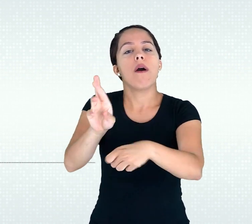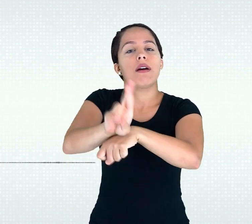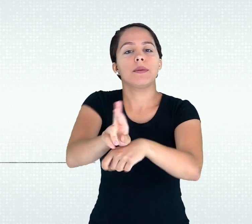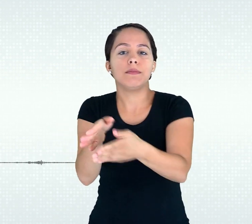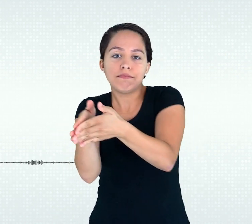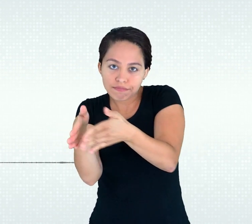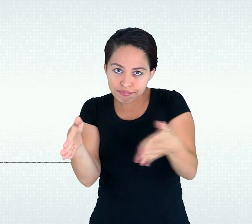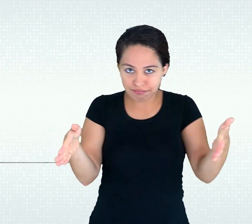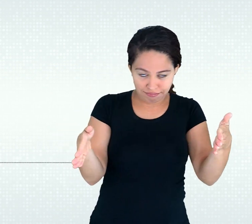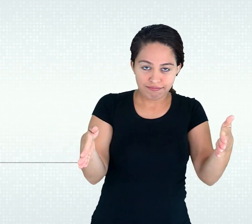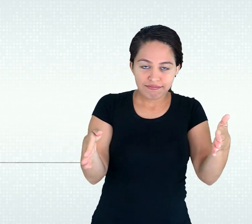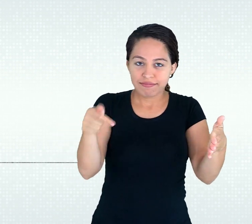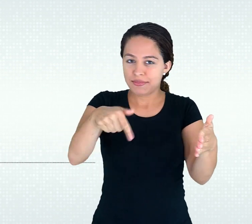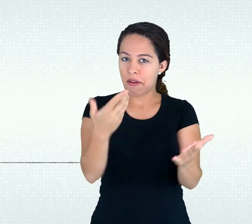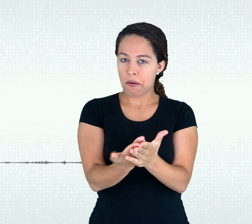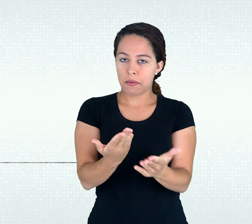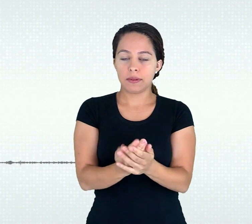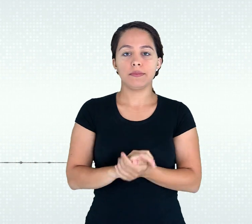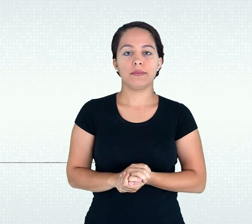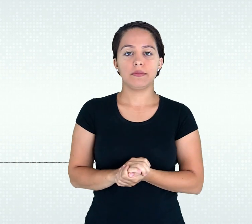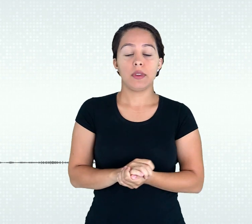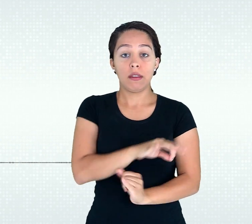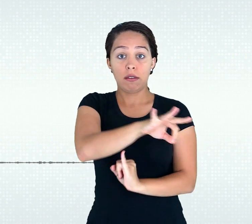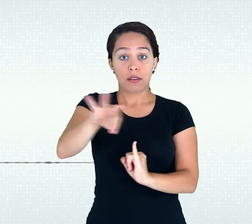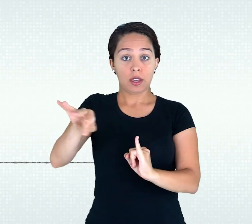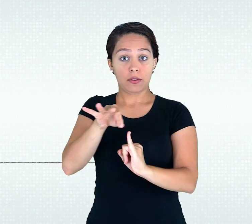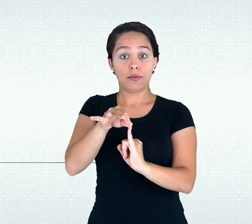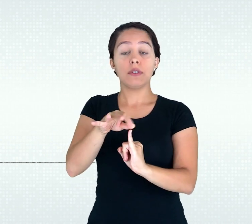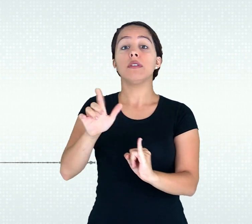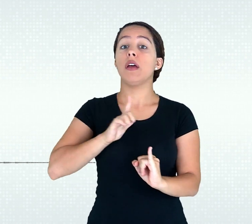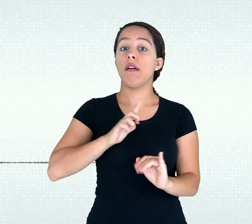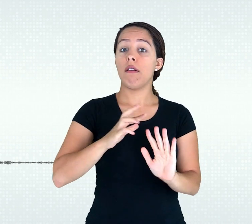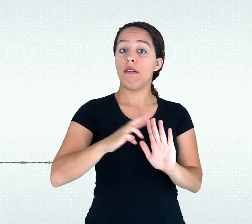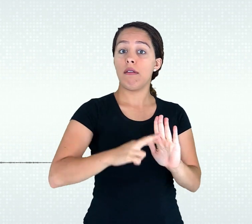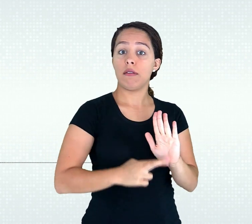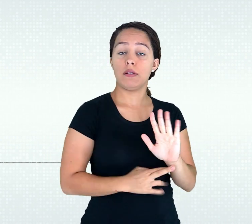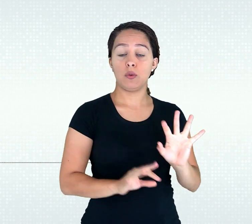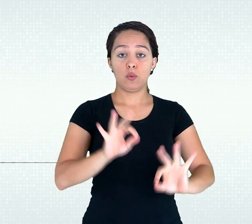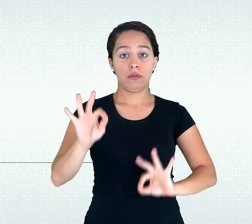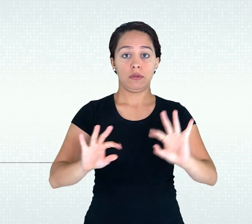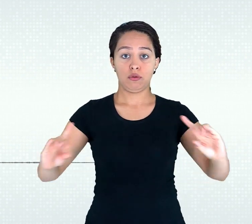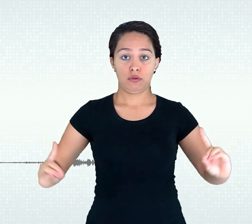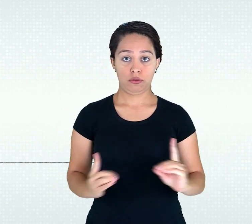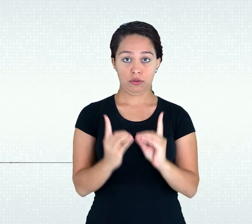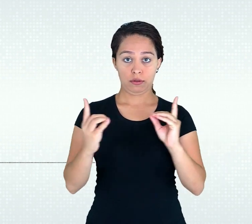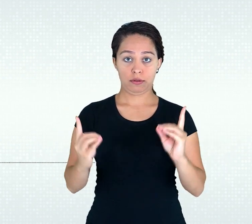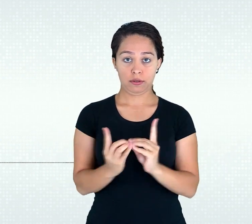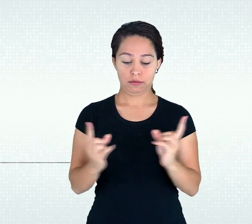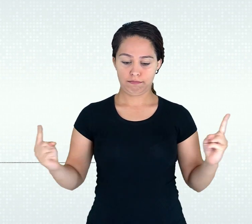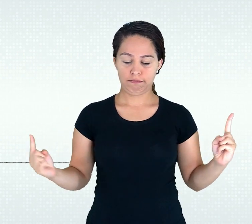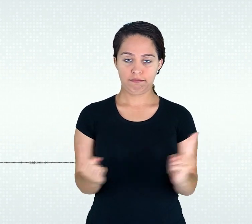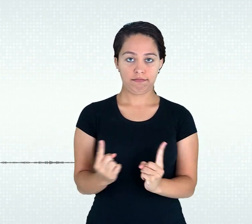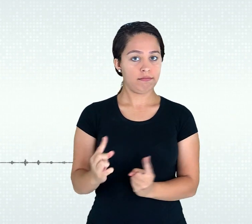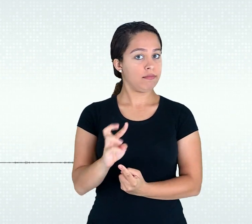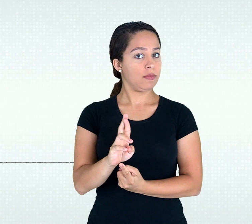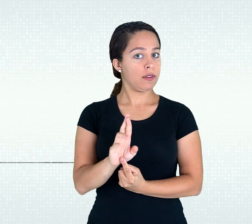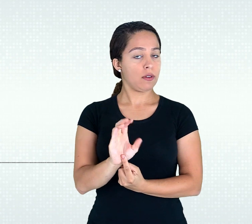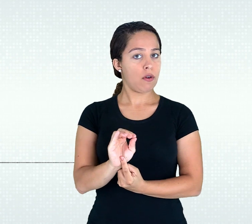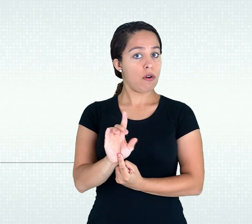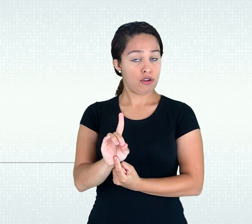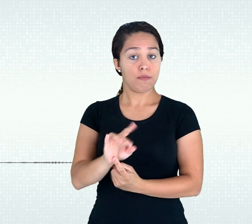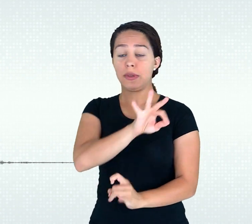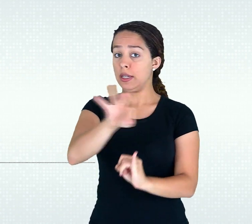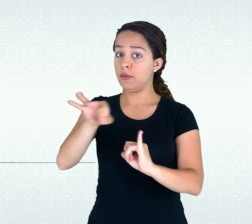e o ifs por meio do regulamento de organização didática ou rod cumprir a